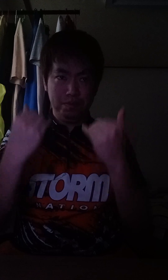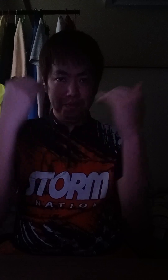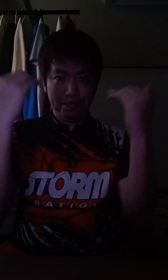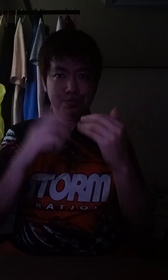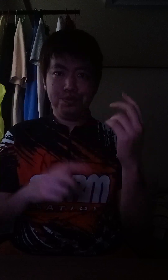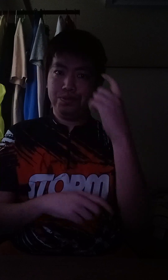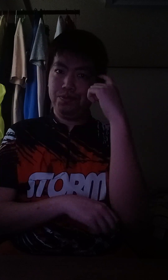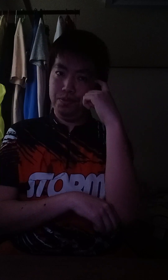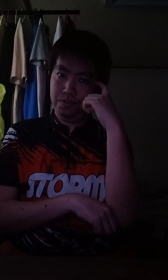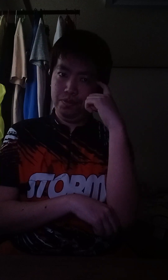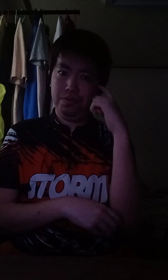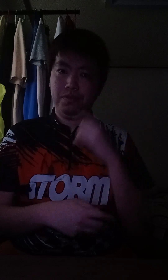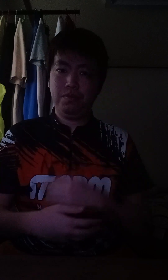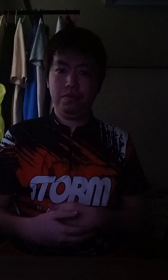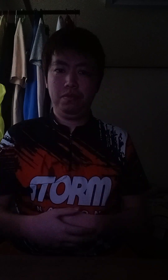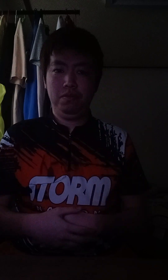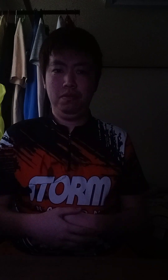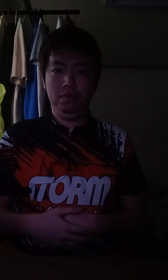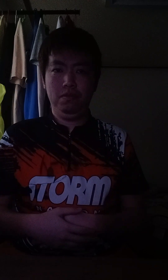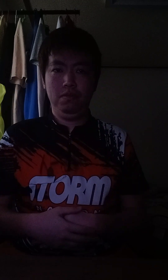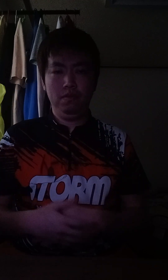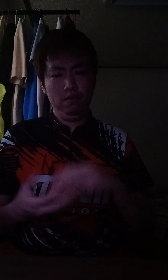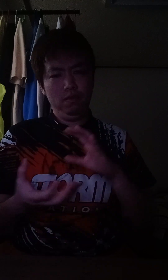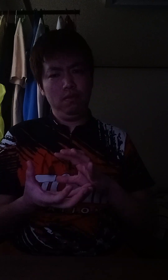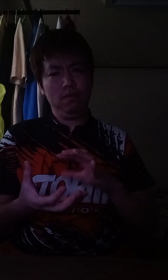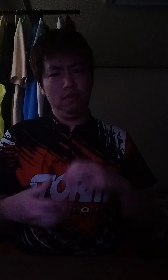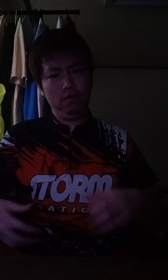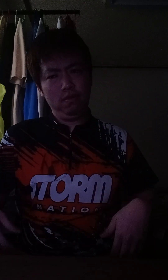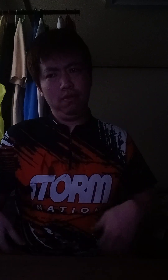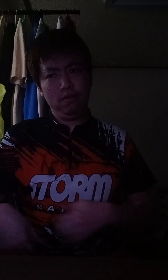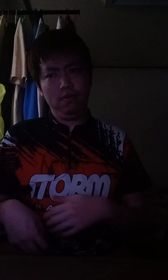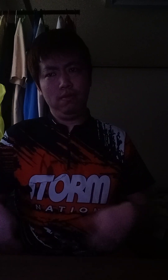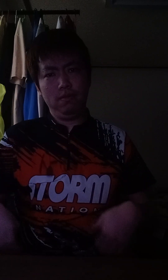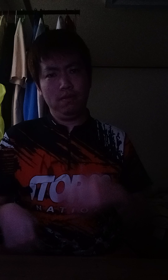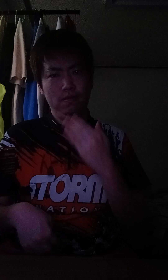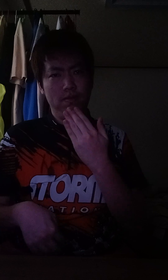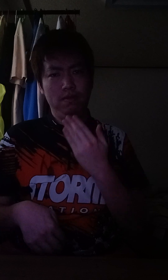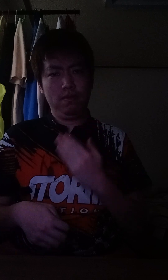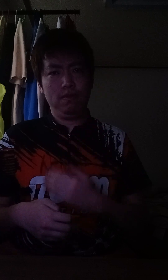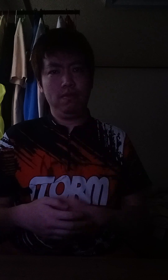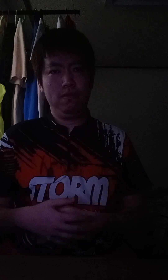생각이 됩니다. 엉덩이 하나 붙이자, 승현아.